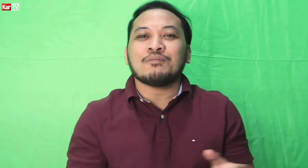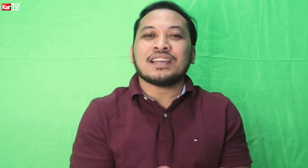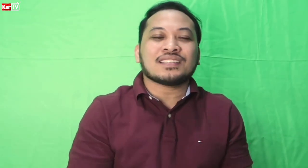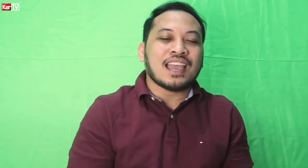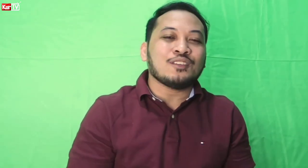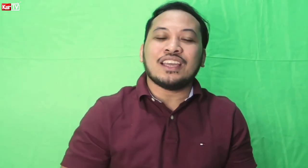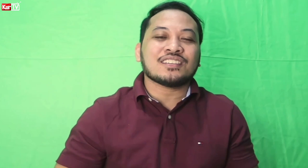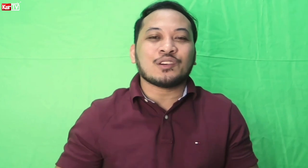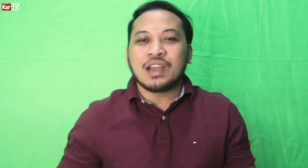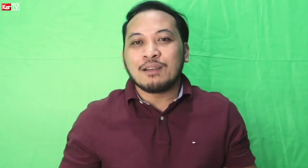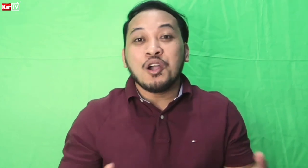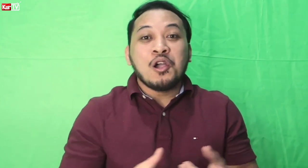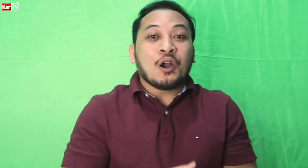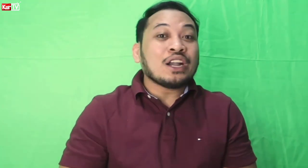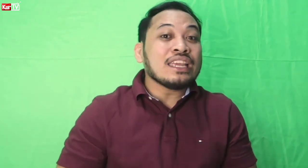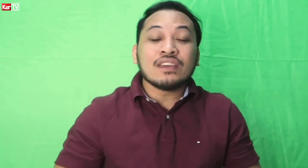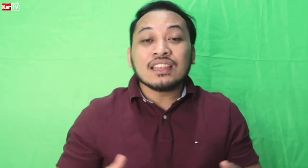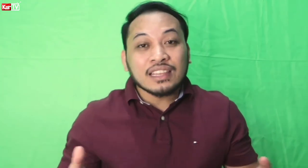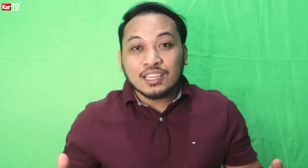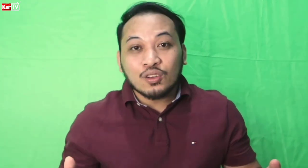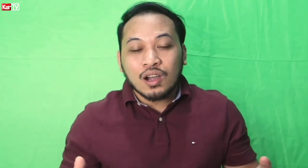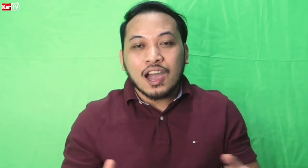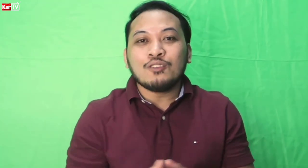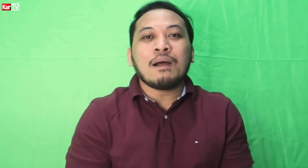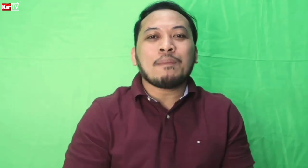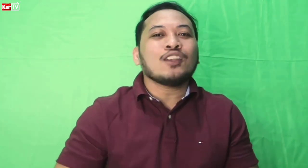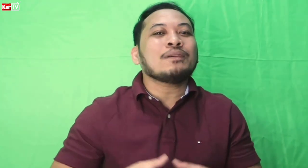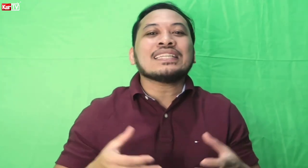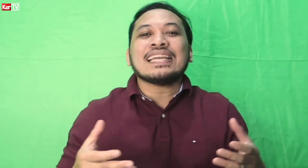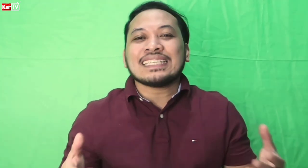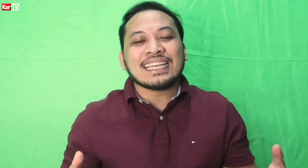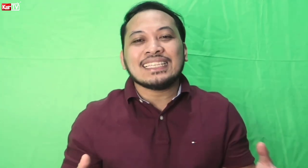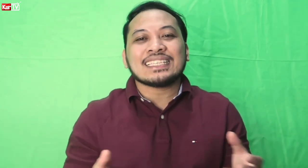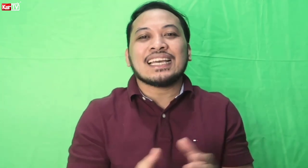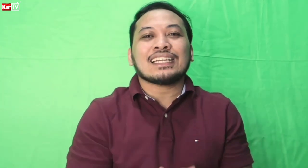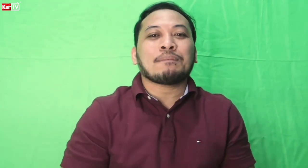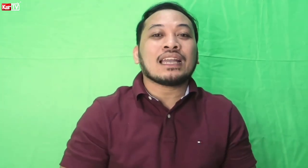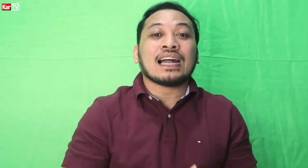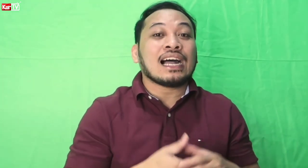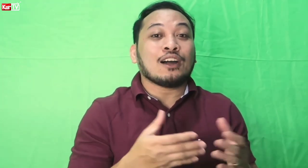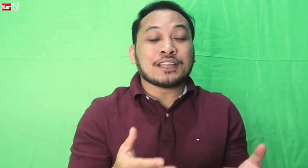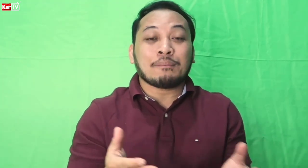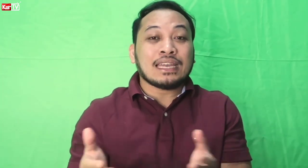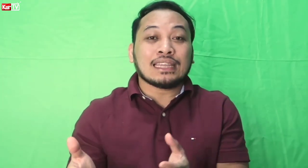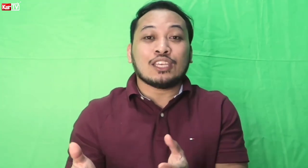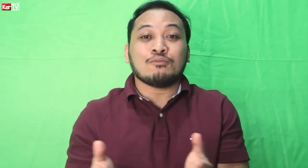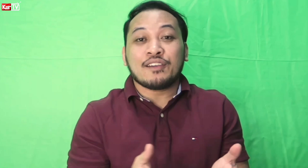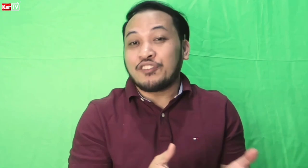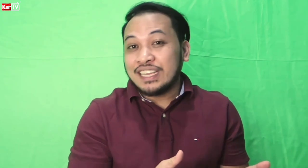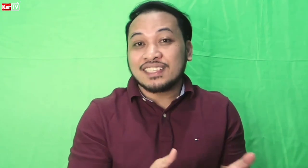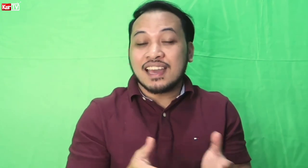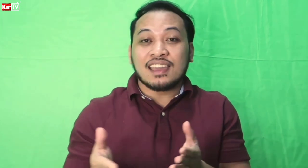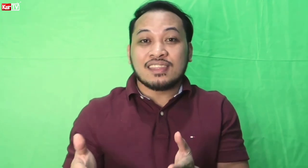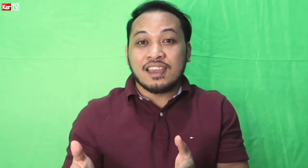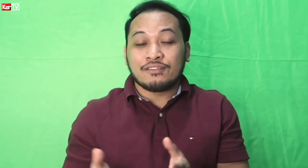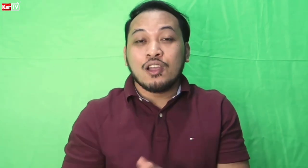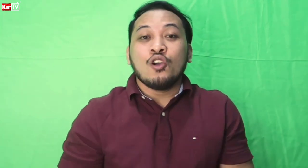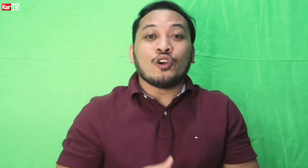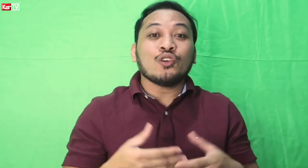ba yung sign ng Instagram, or even the TikTok. Ano ba, paano ba sila isisenyas dyan kapag kakausapin natin yung mga friends nating deaf or yung